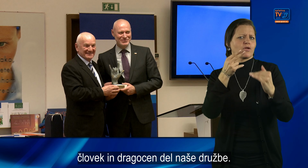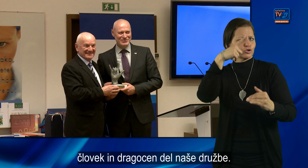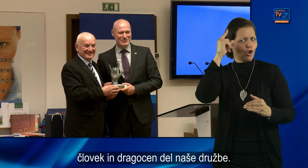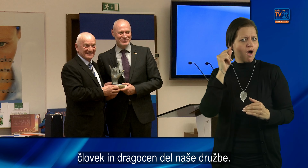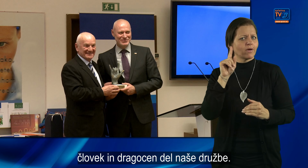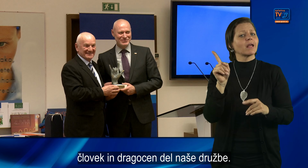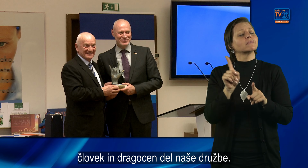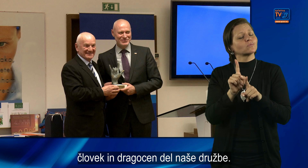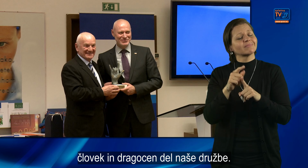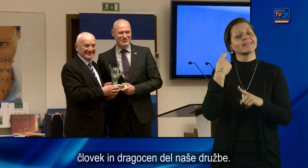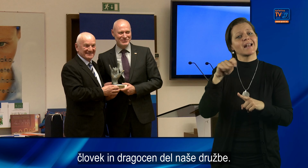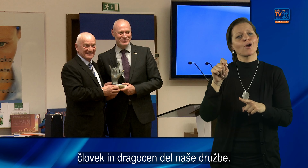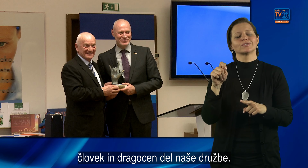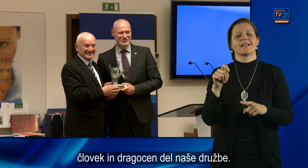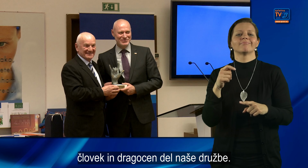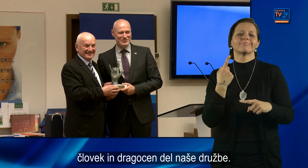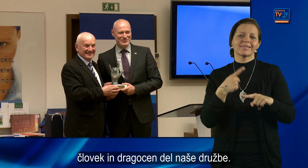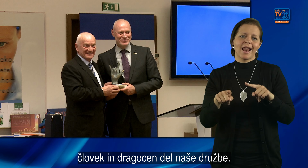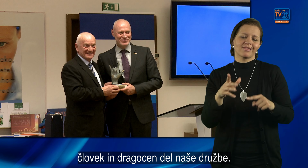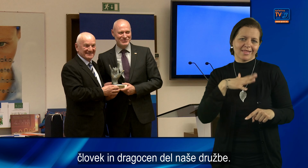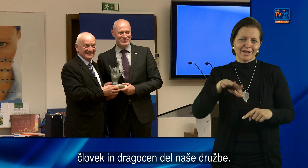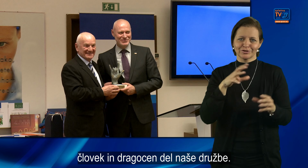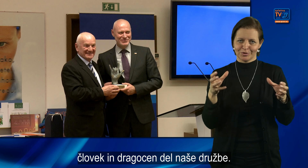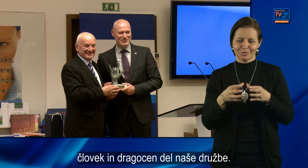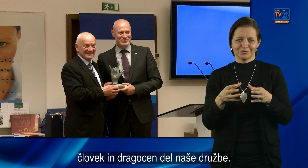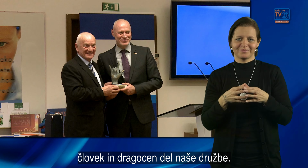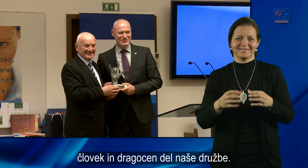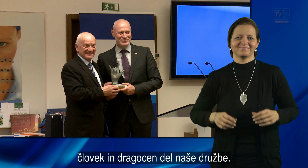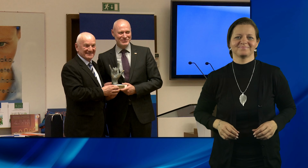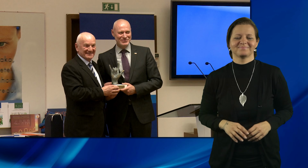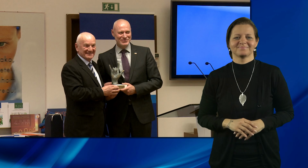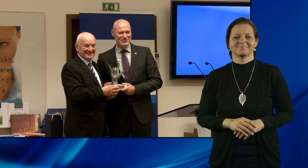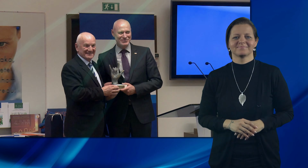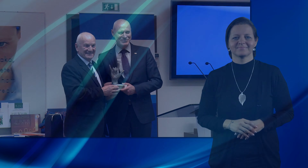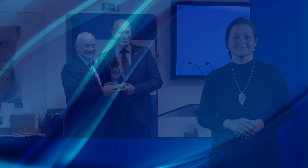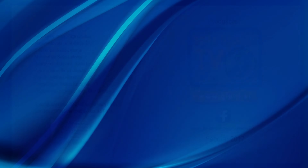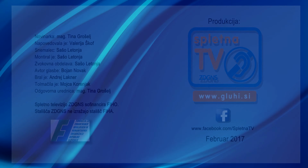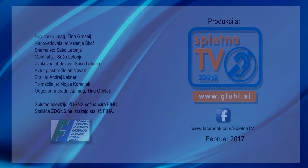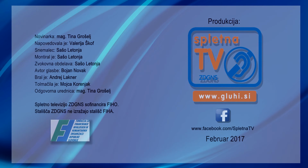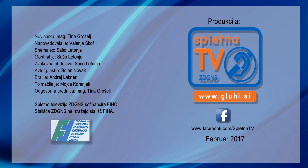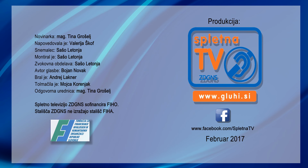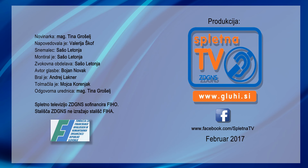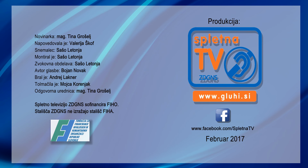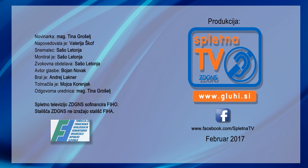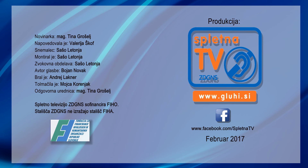družbe.